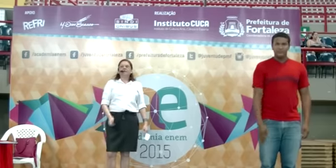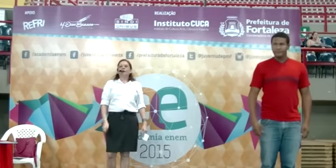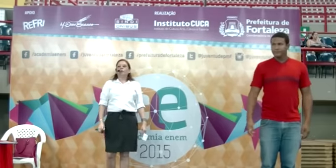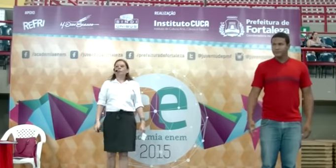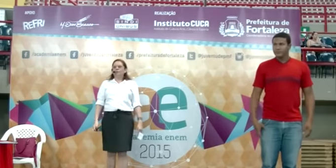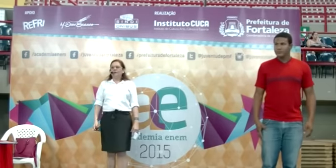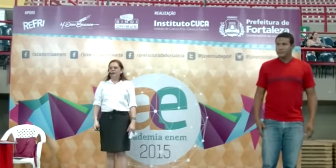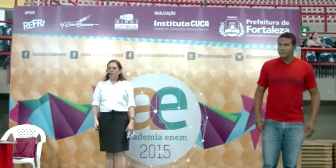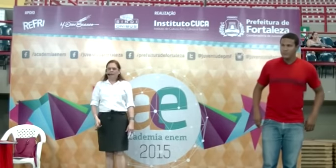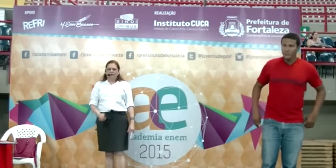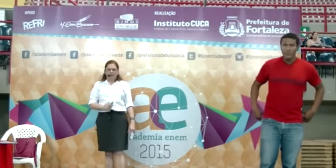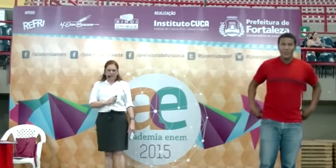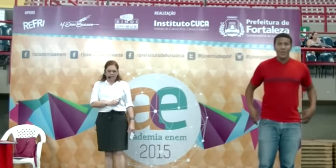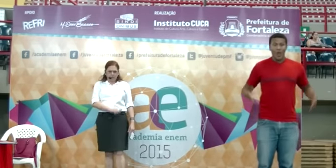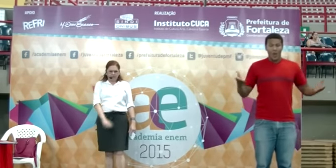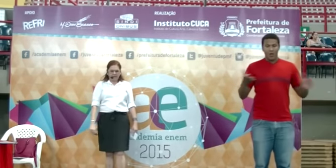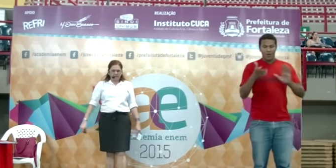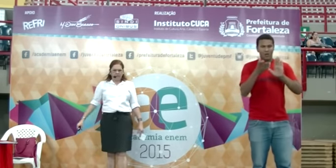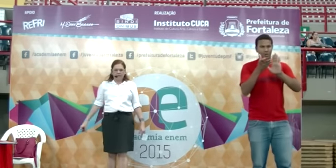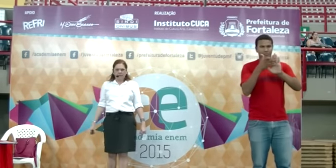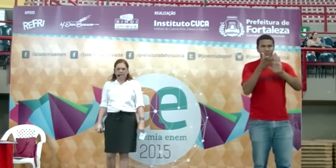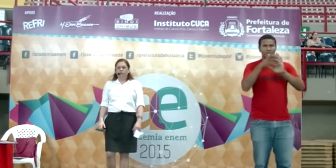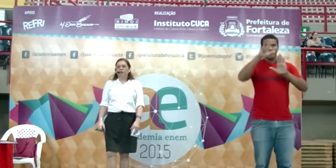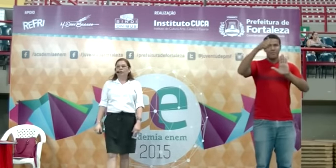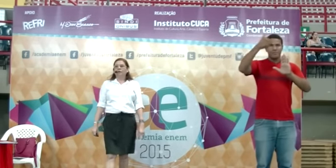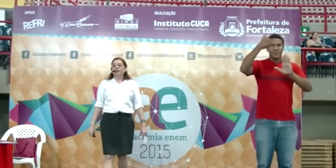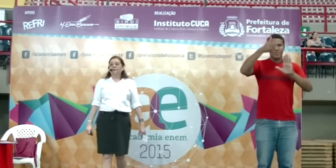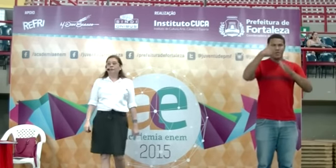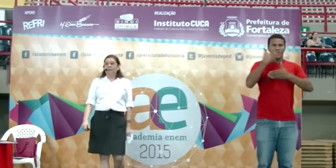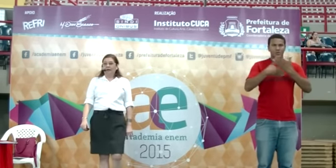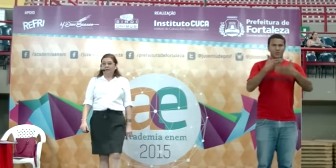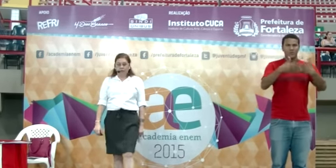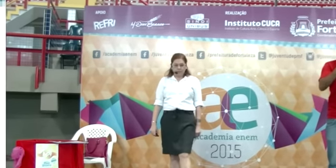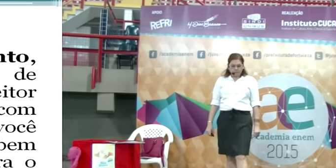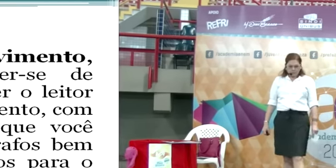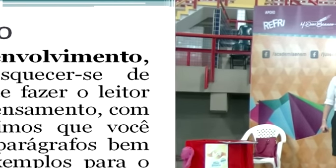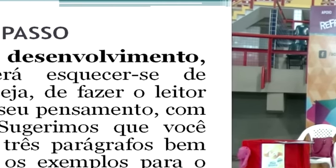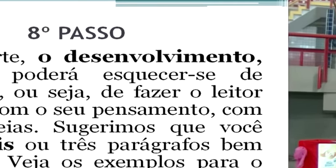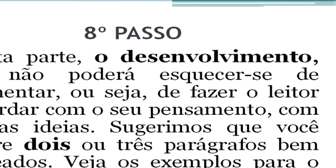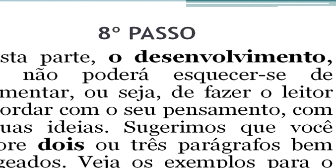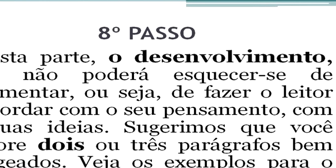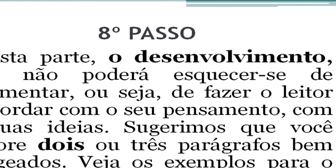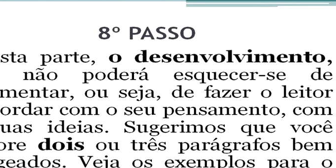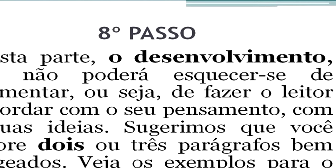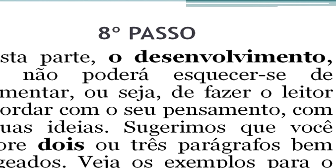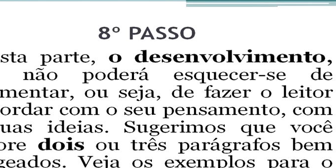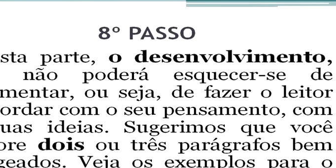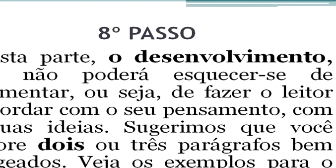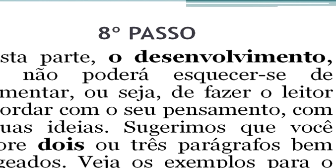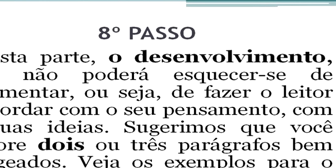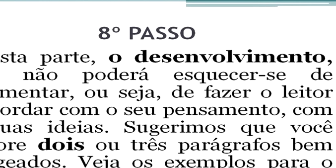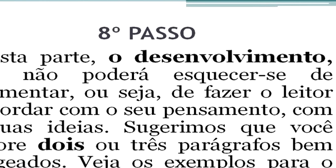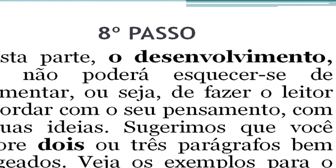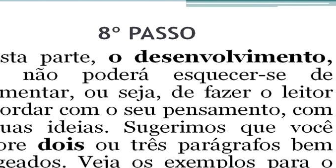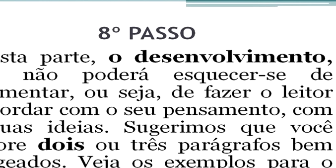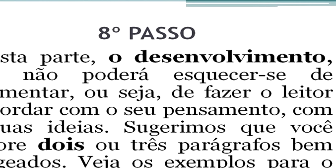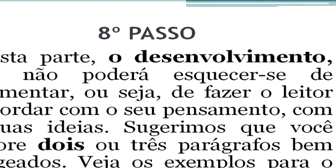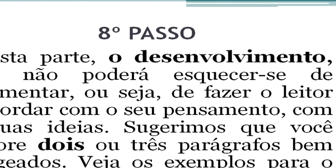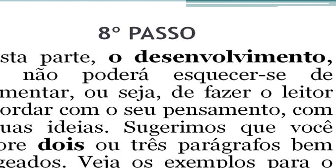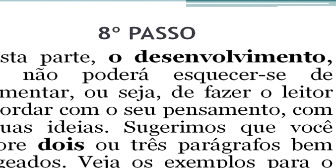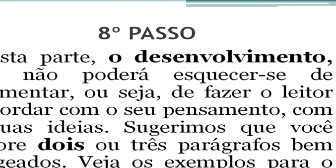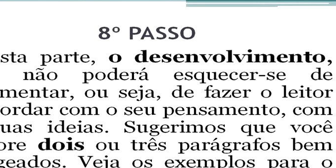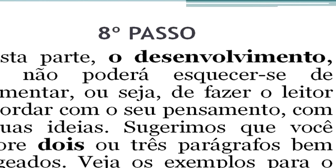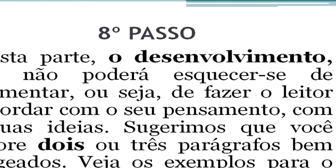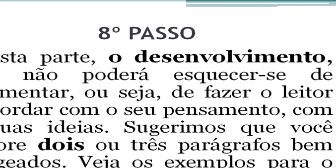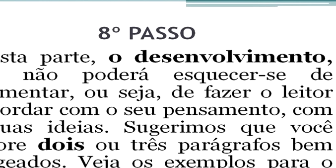Vou começar o primeiro parágrafo do desenvolvimento, que é o 8º passo. Nesta parte da